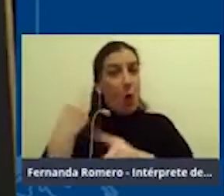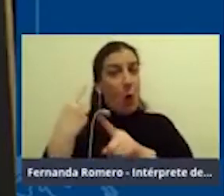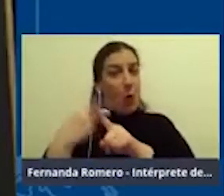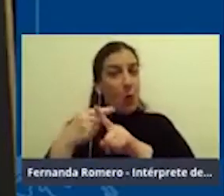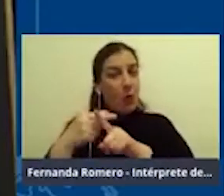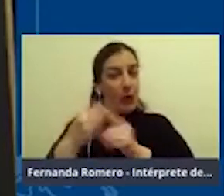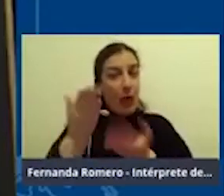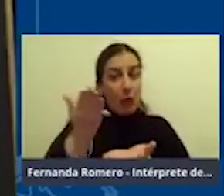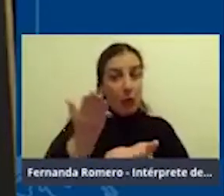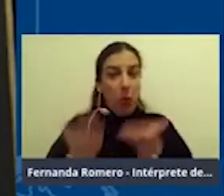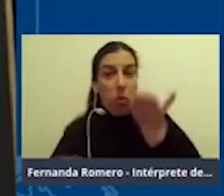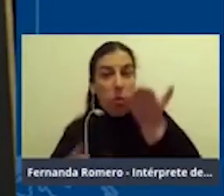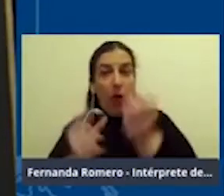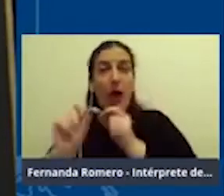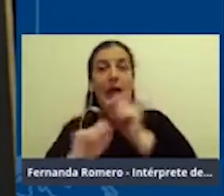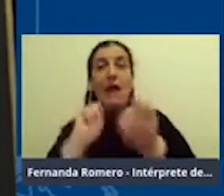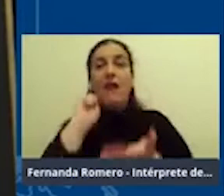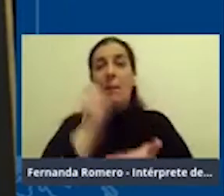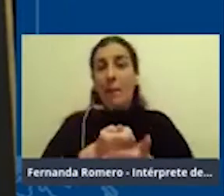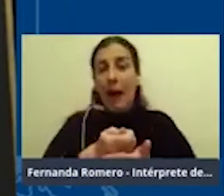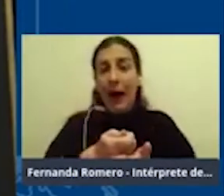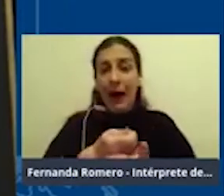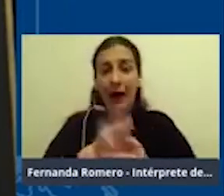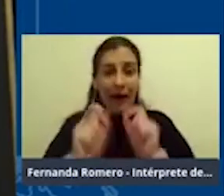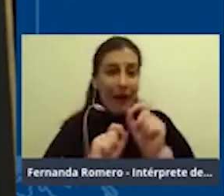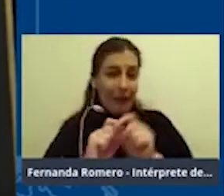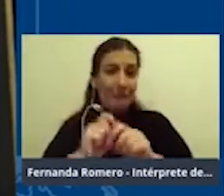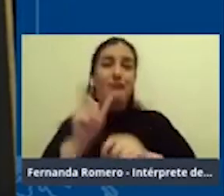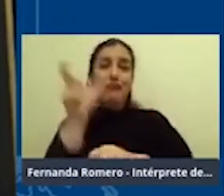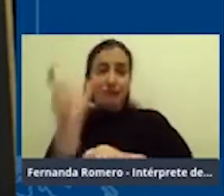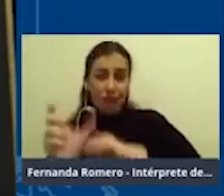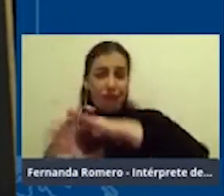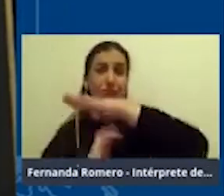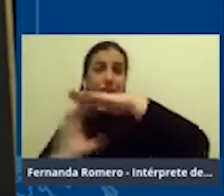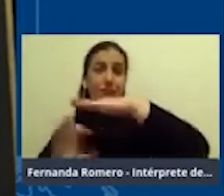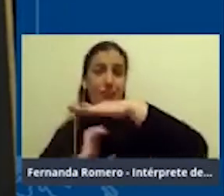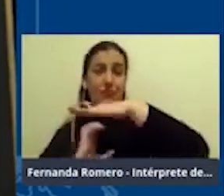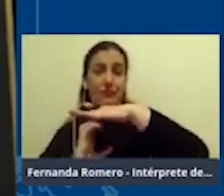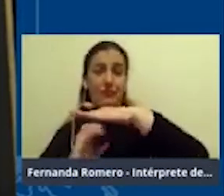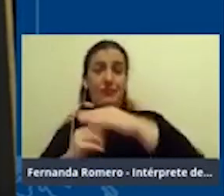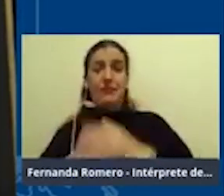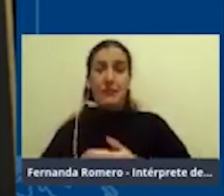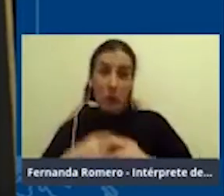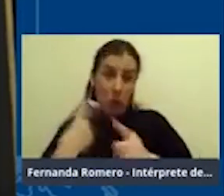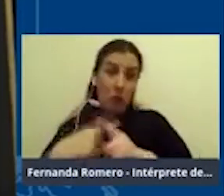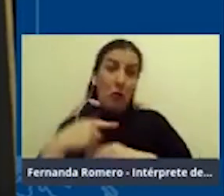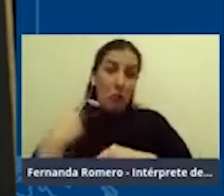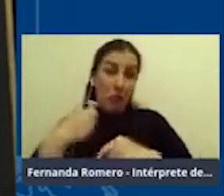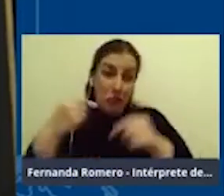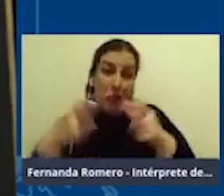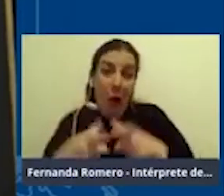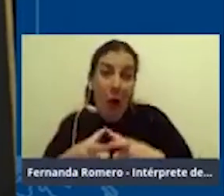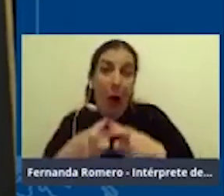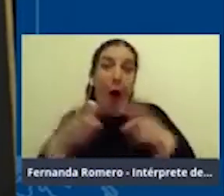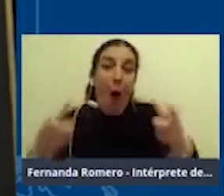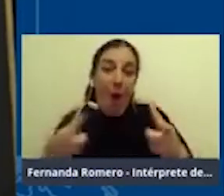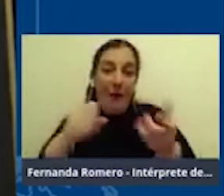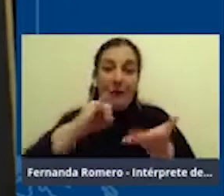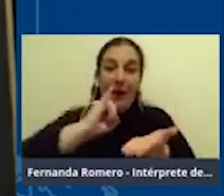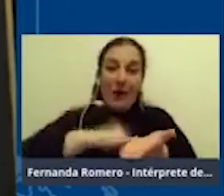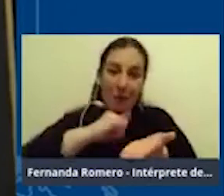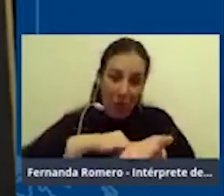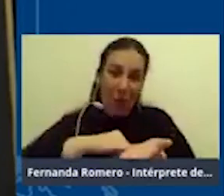desequilíbrio fiscal, quem vai pagar, em última análise, vai ser o empreendedor, vai ser o empresário, porque vai ter que aumentar o imposto